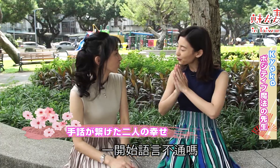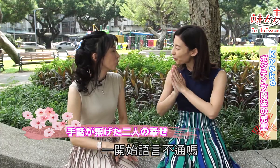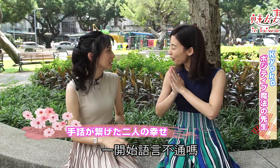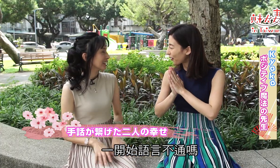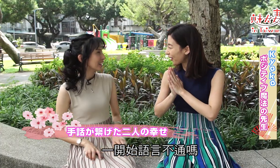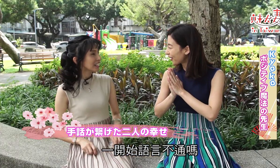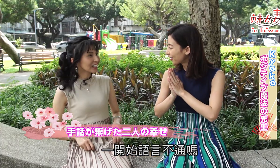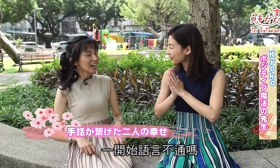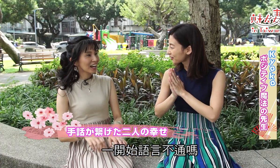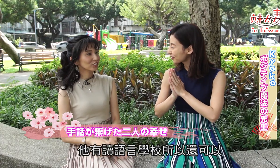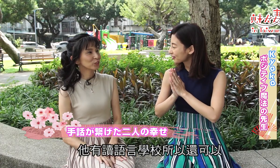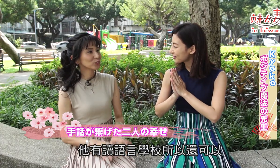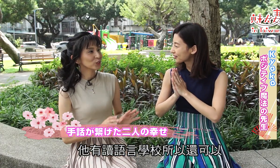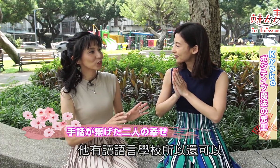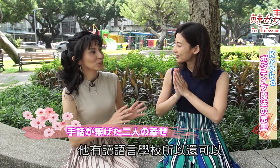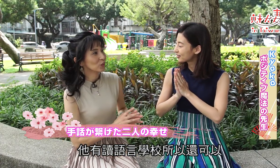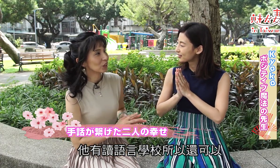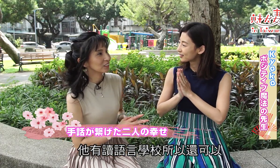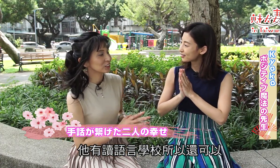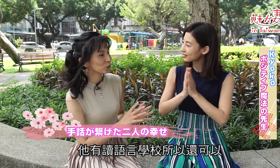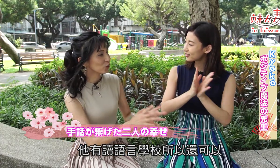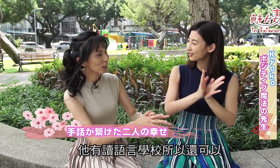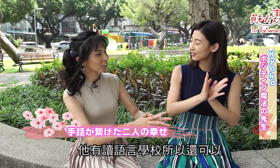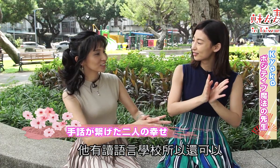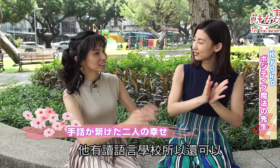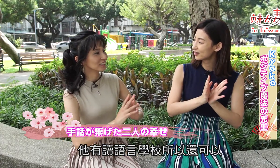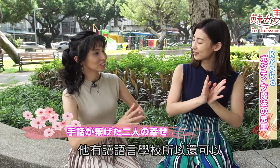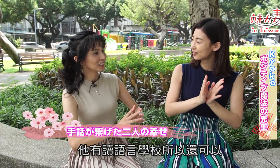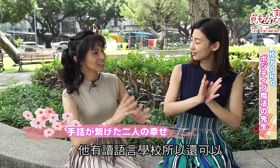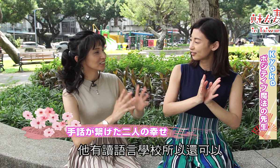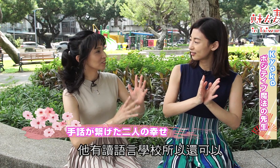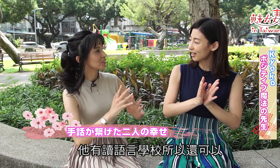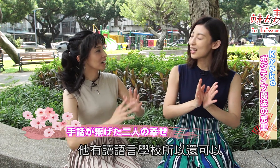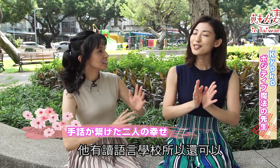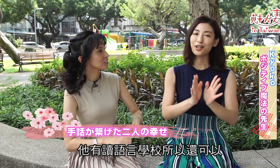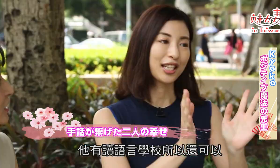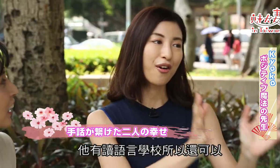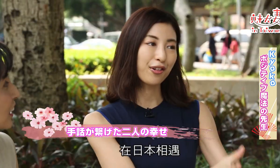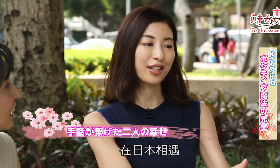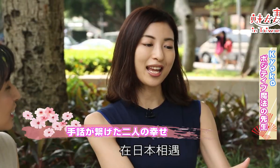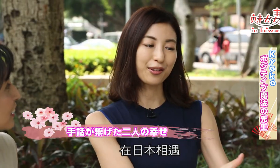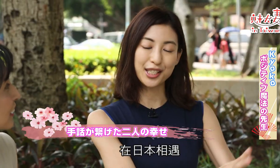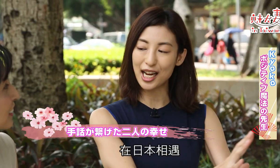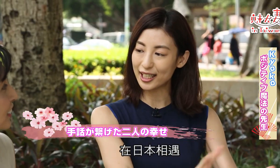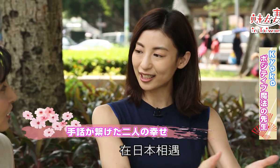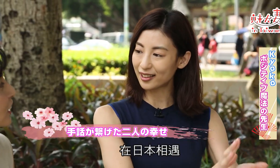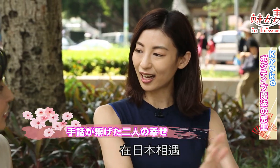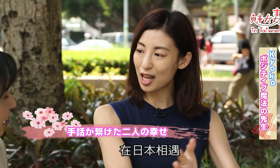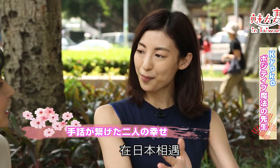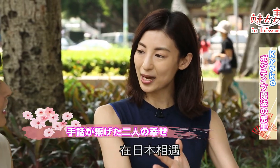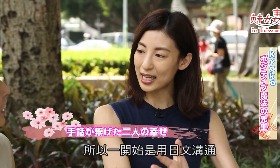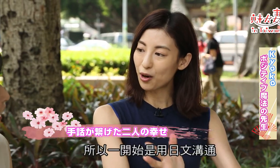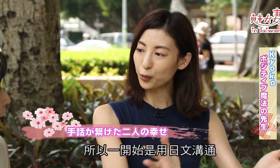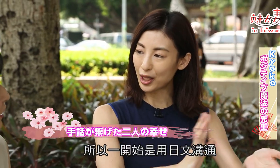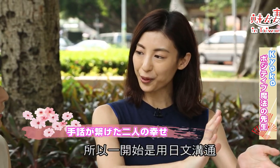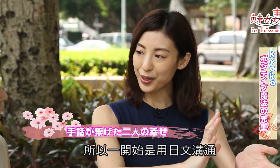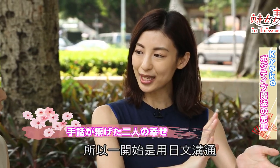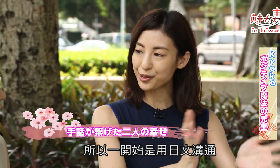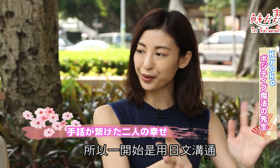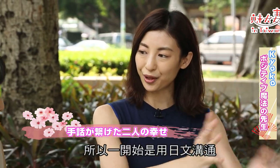初言葉は？ いや、あの向こうもあの日本語学校出てるので、まあまあ、 そうか、日本でお知り合いになったから、 ね、 やっぱりお二人は最初は日本語